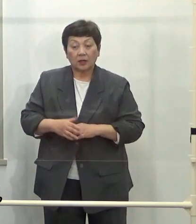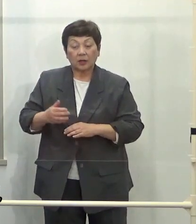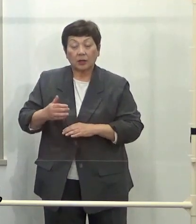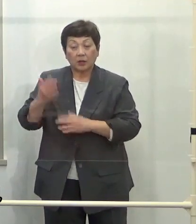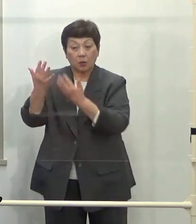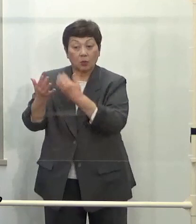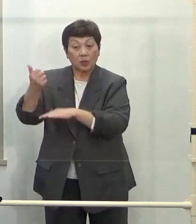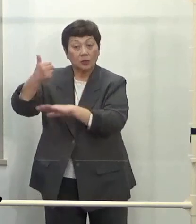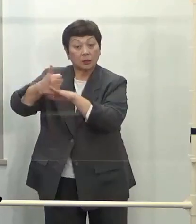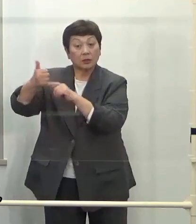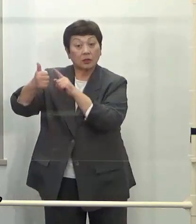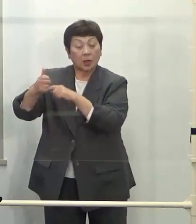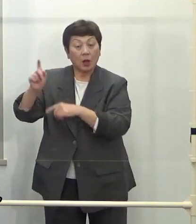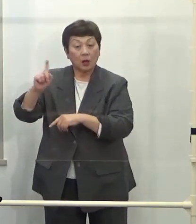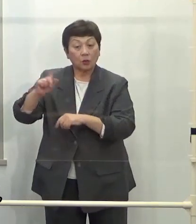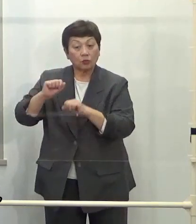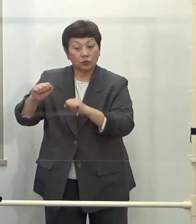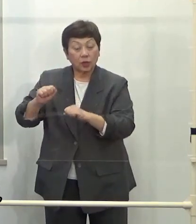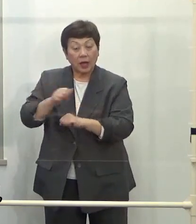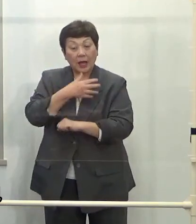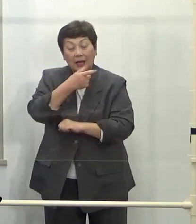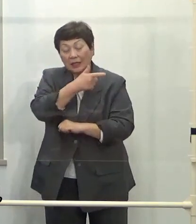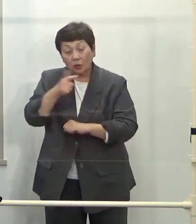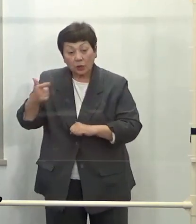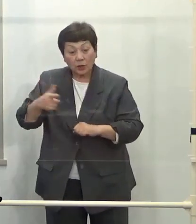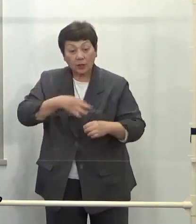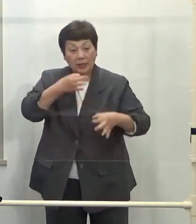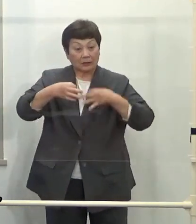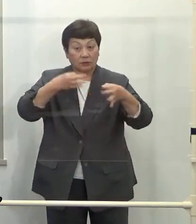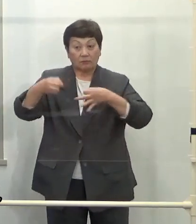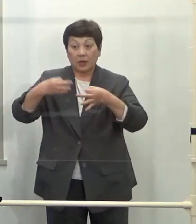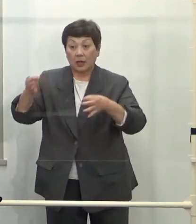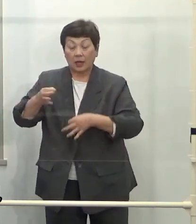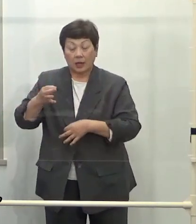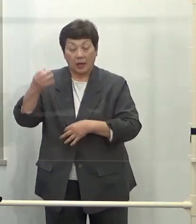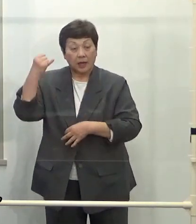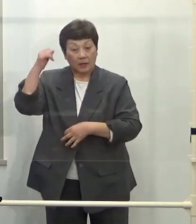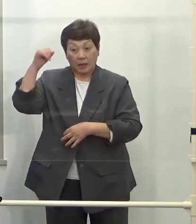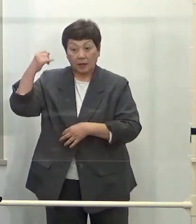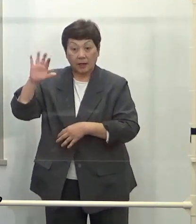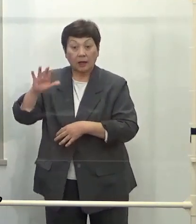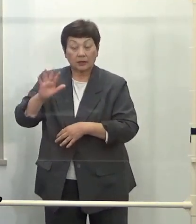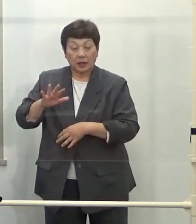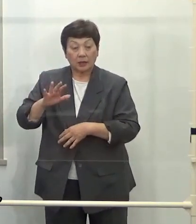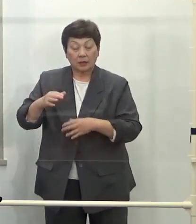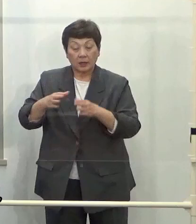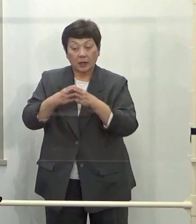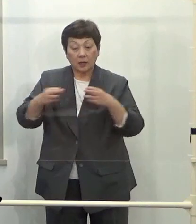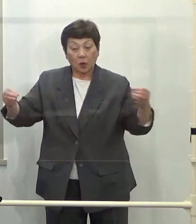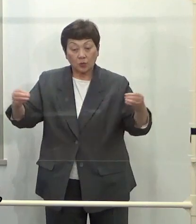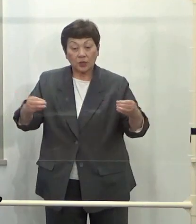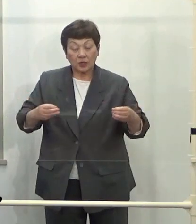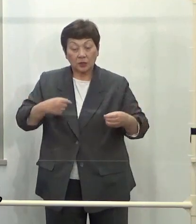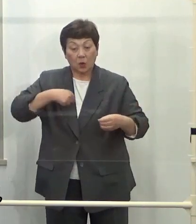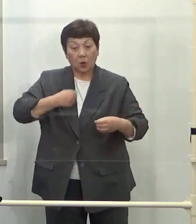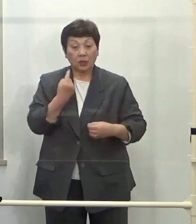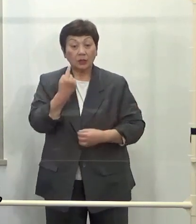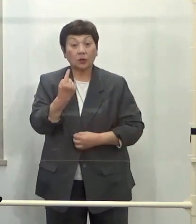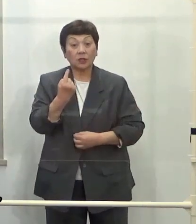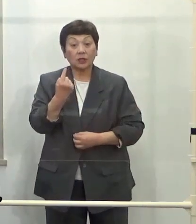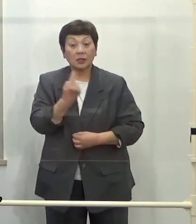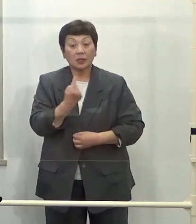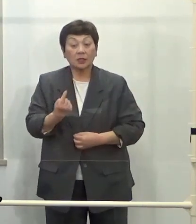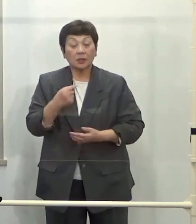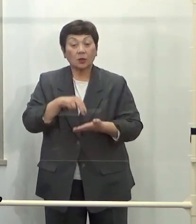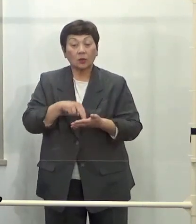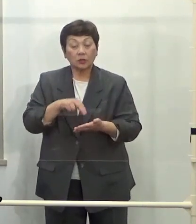はいろんな方が発言をされていますので、それを国民の一人として守るわけでありますけれ